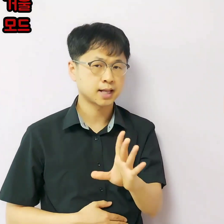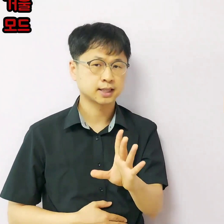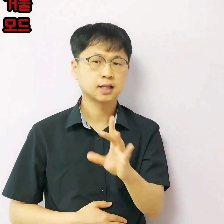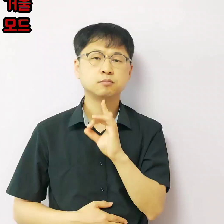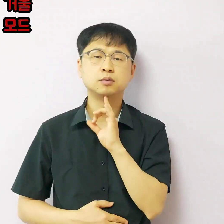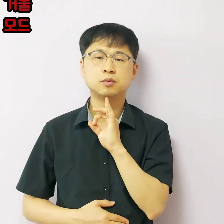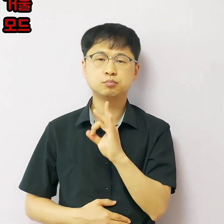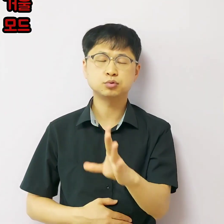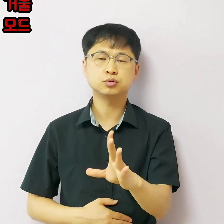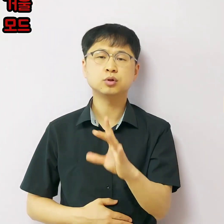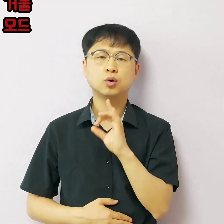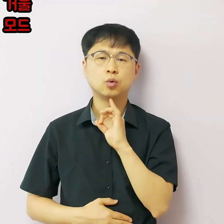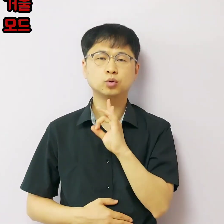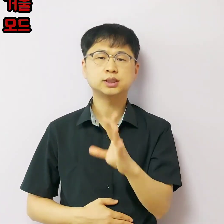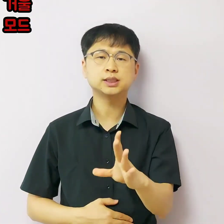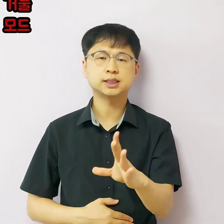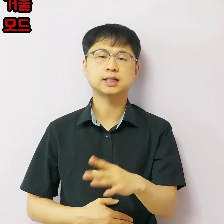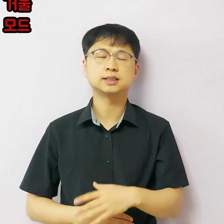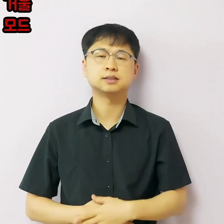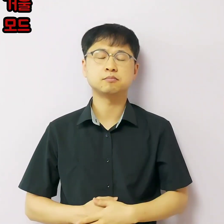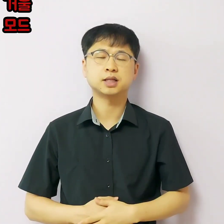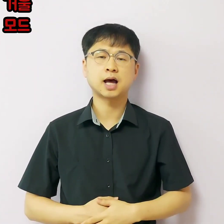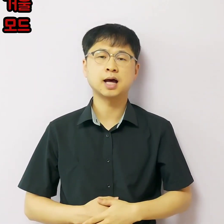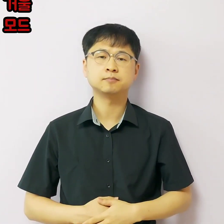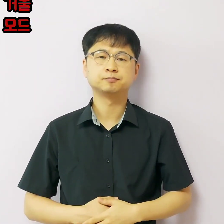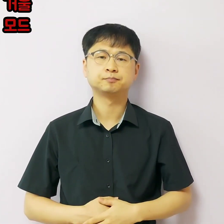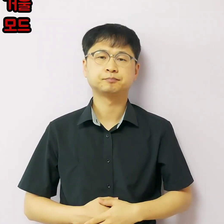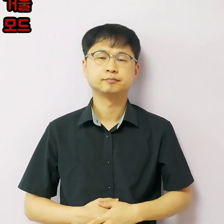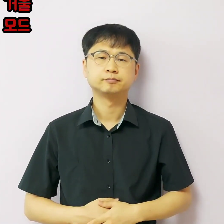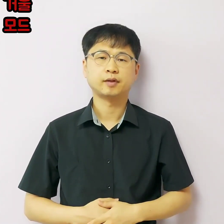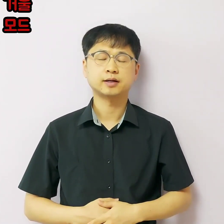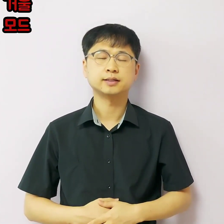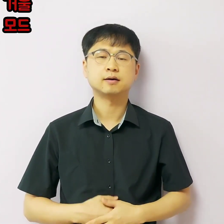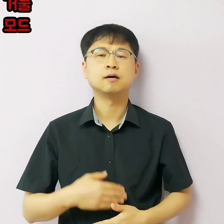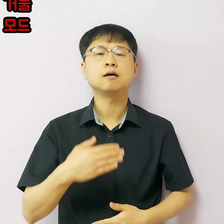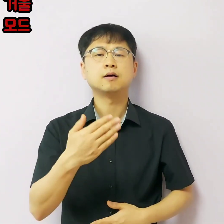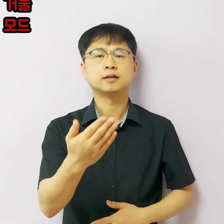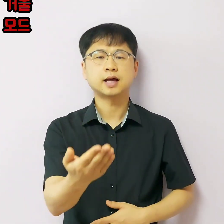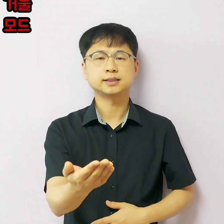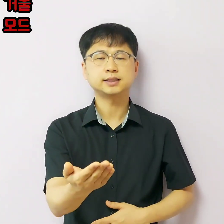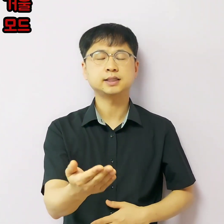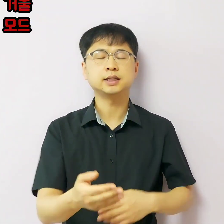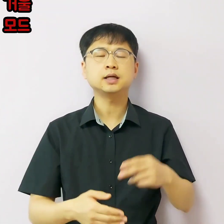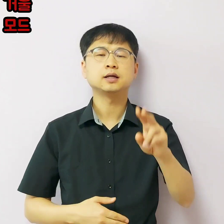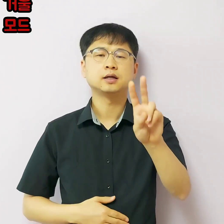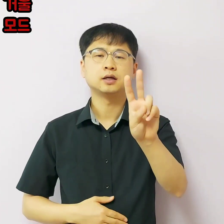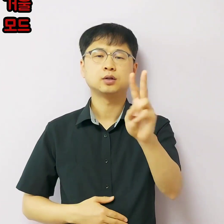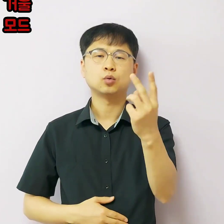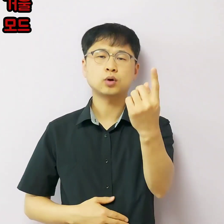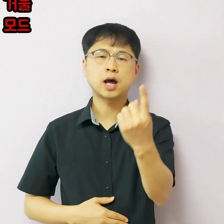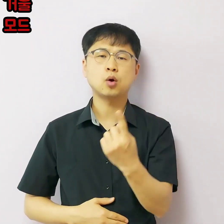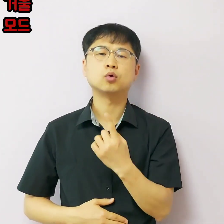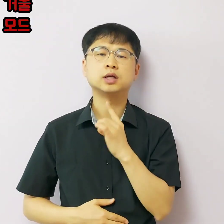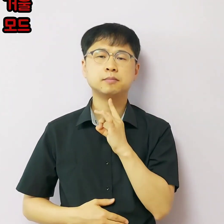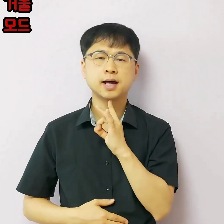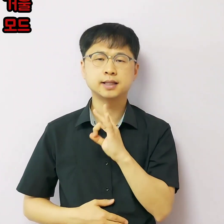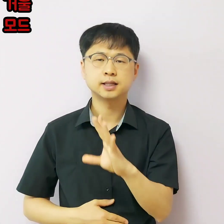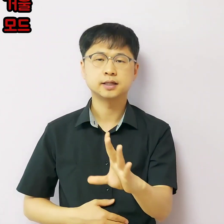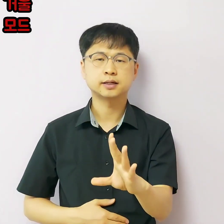뭐뭐만, 뭐뭐뿐, 오직이란 뜻이 됩니다. 네, 그래서 당신이 돌아오기만